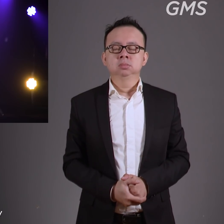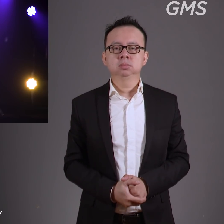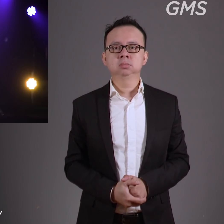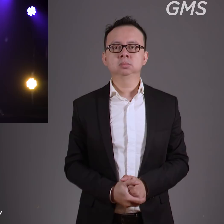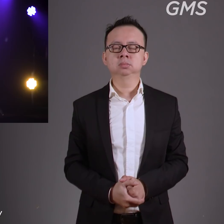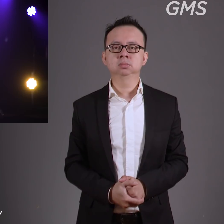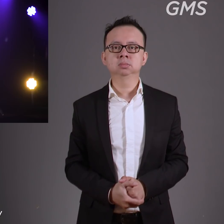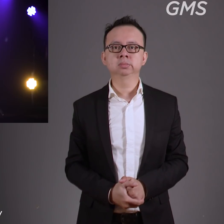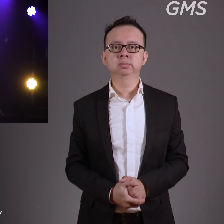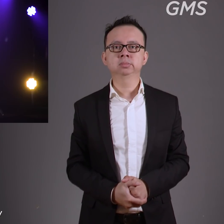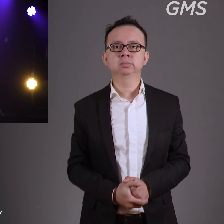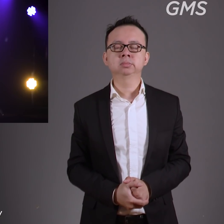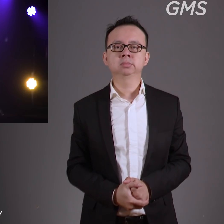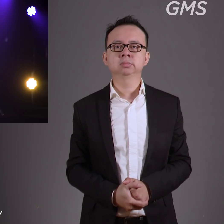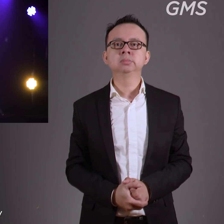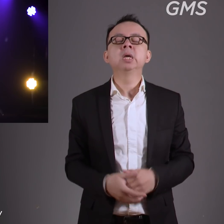siapa berani tutup?